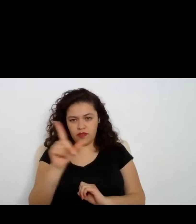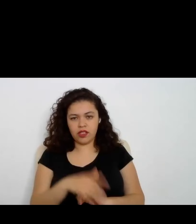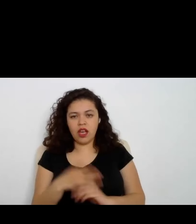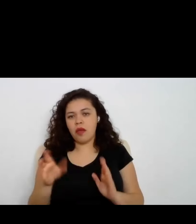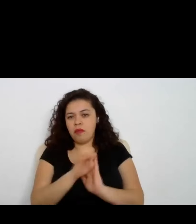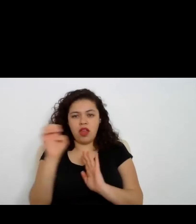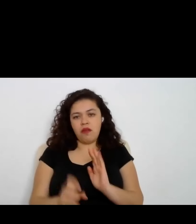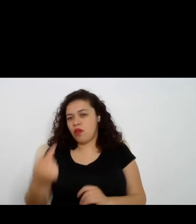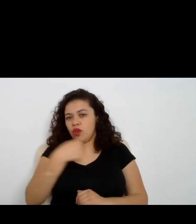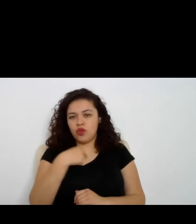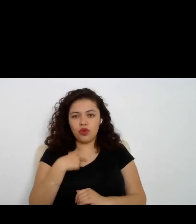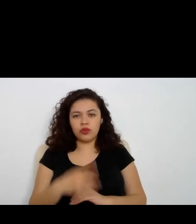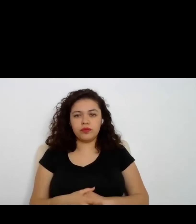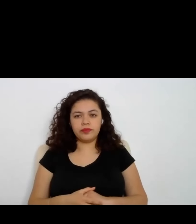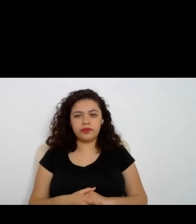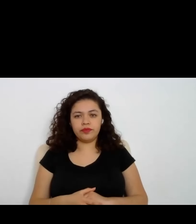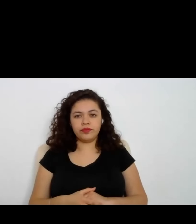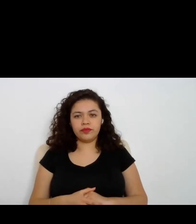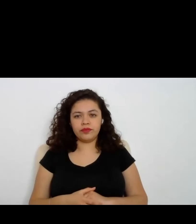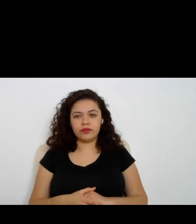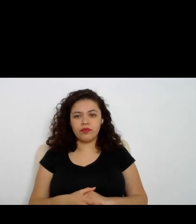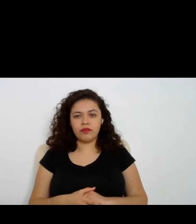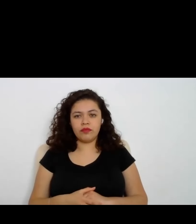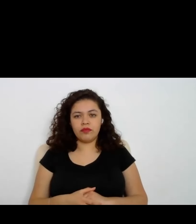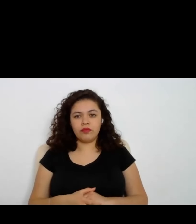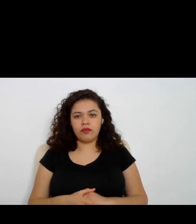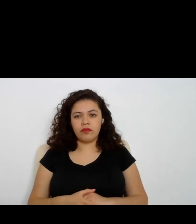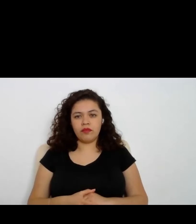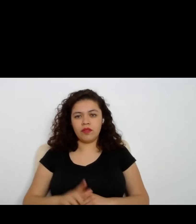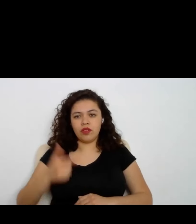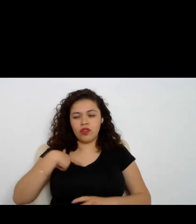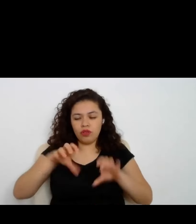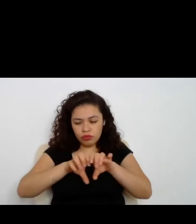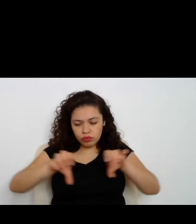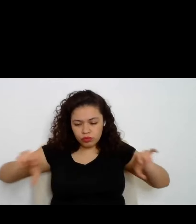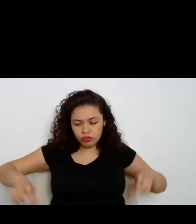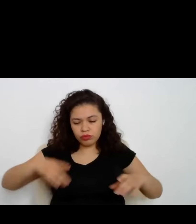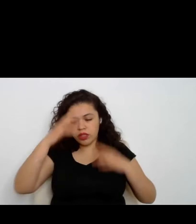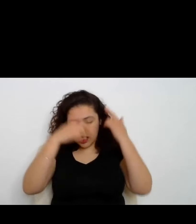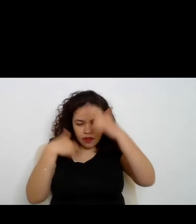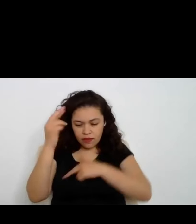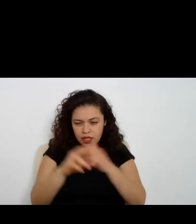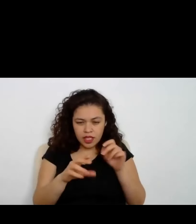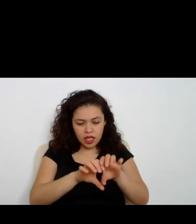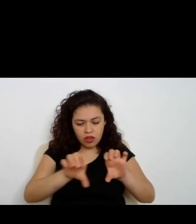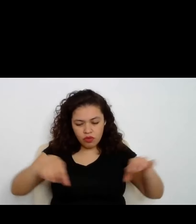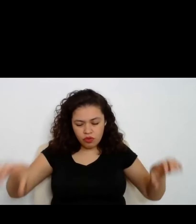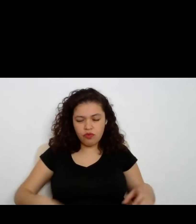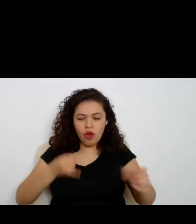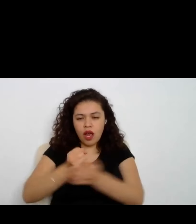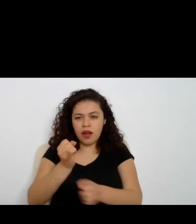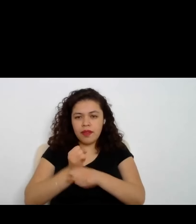yo soy un plomero, un carpintero o un